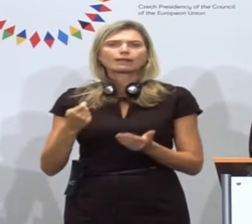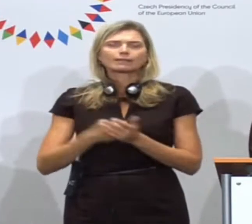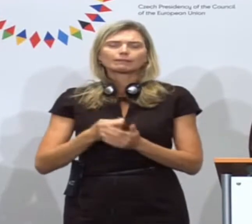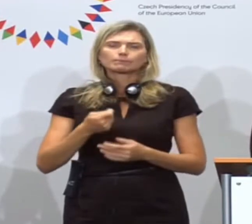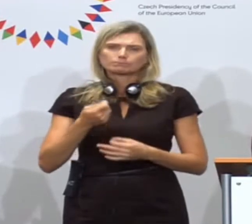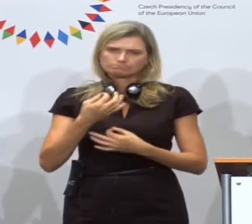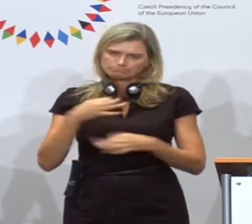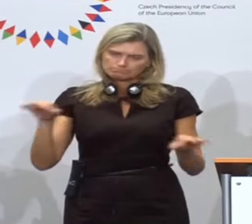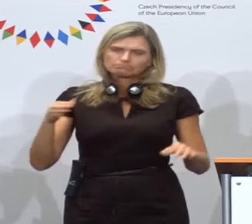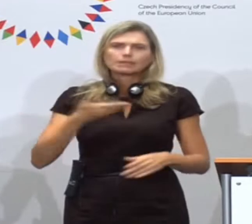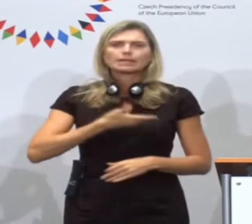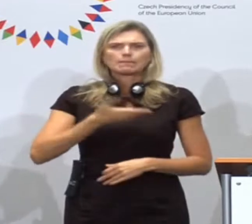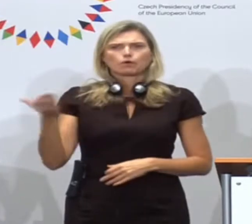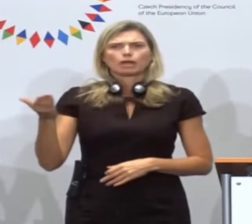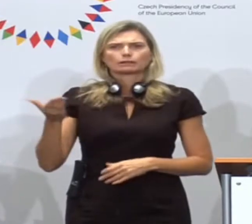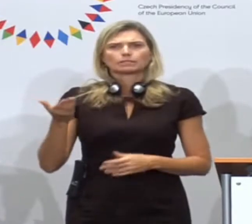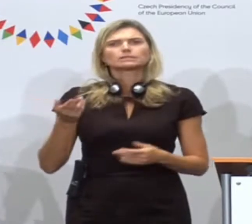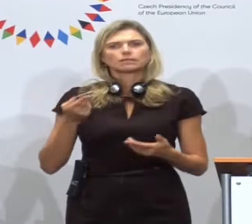sluší a patří.